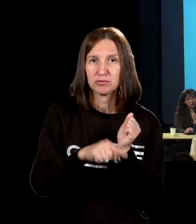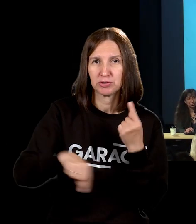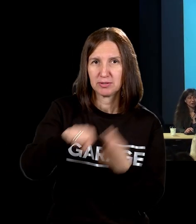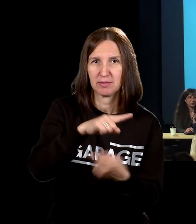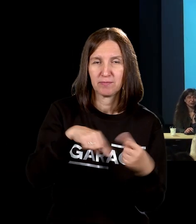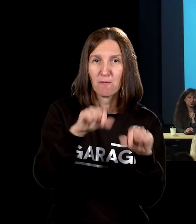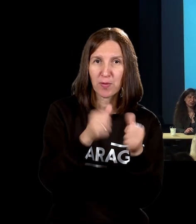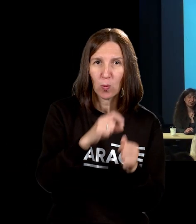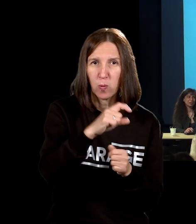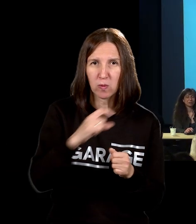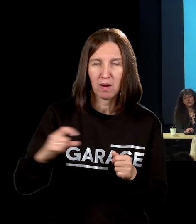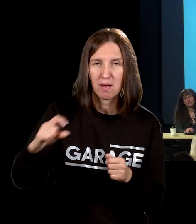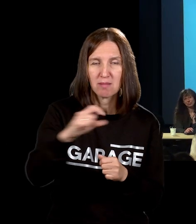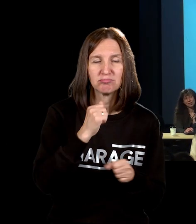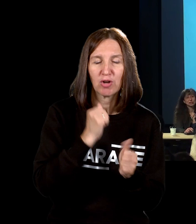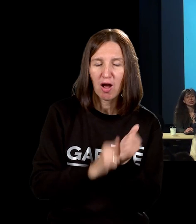не менее,